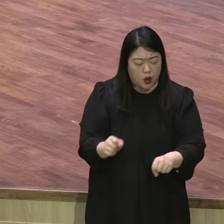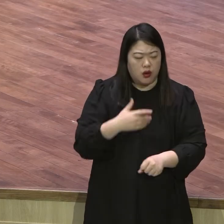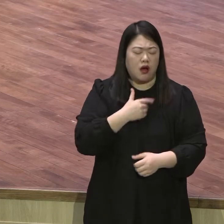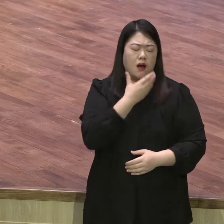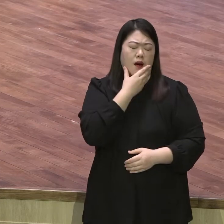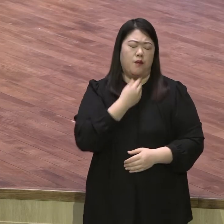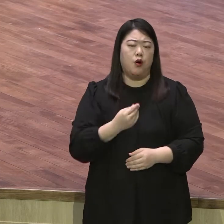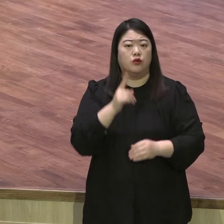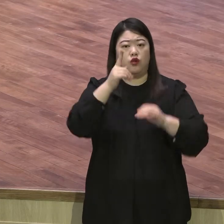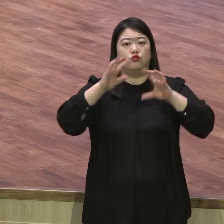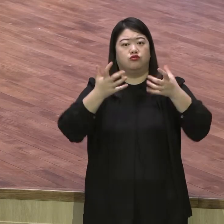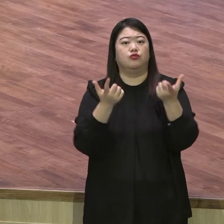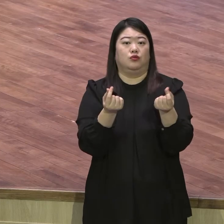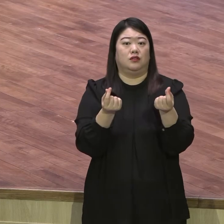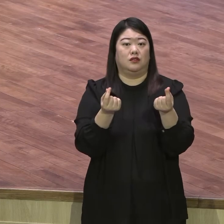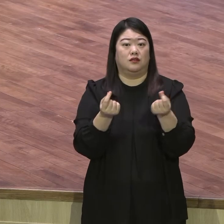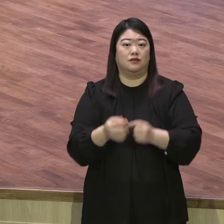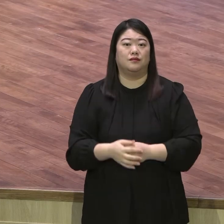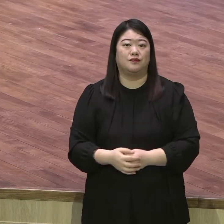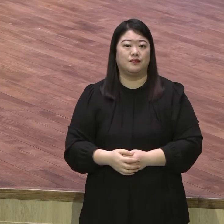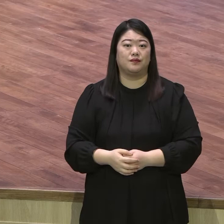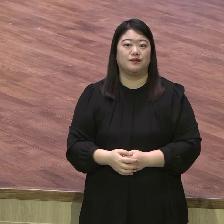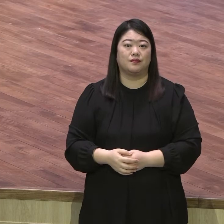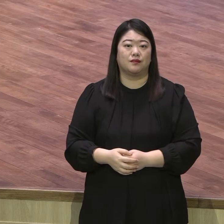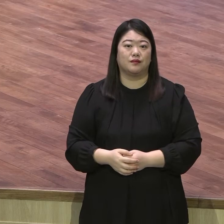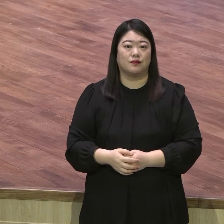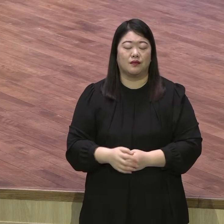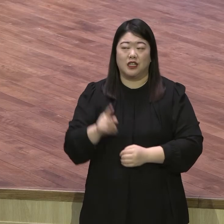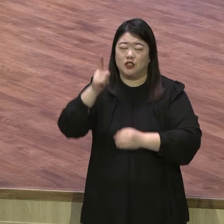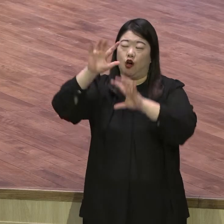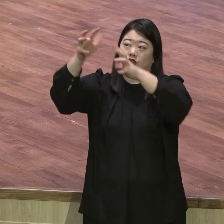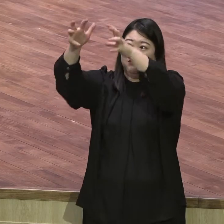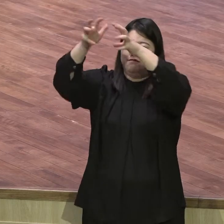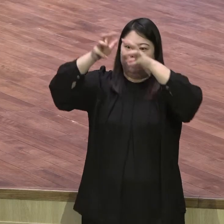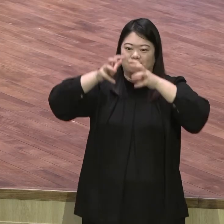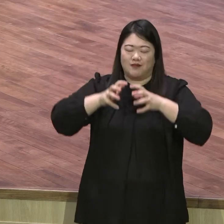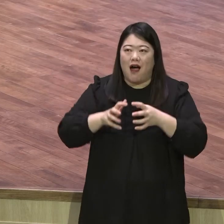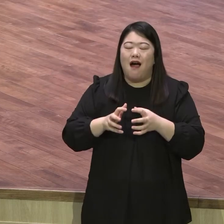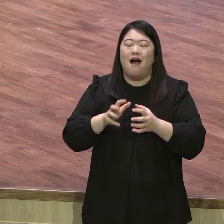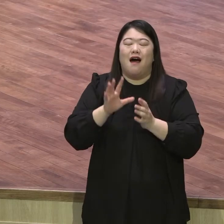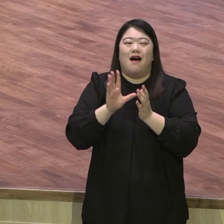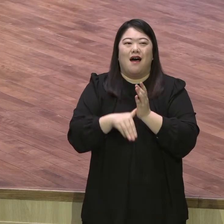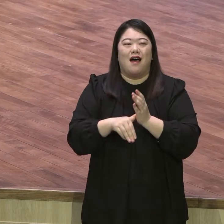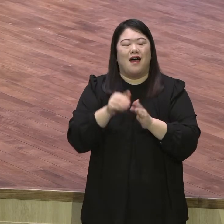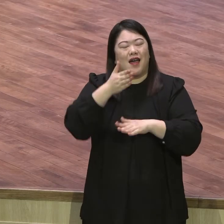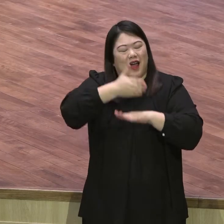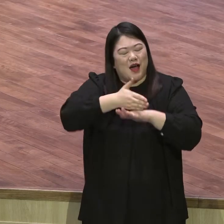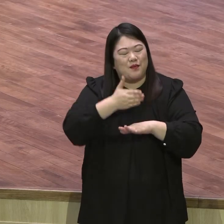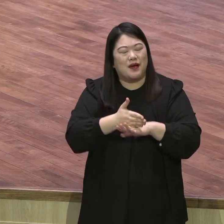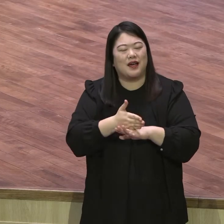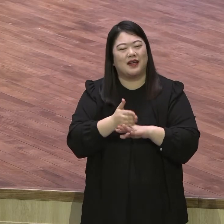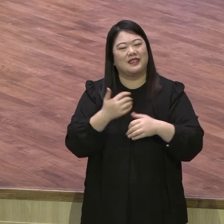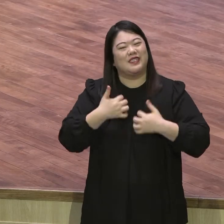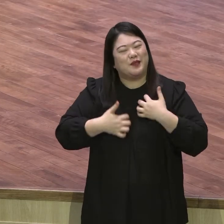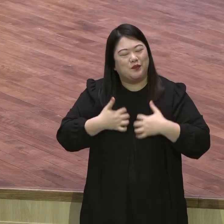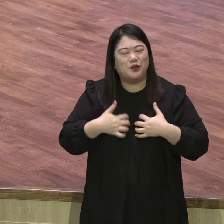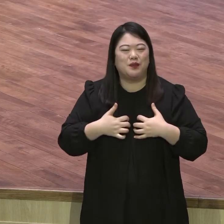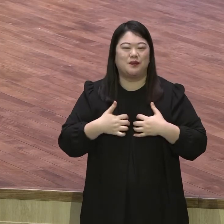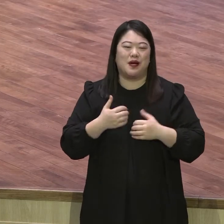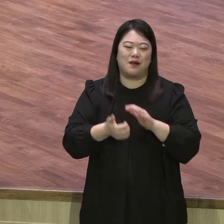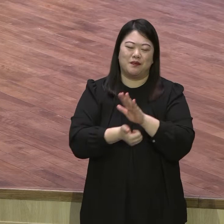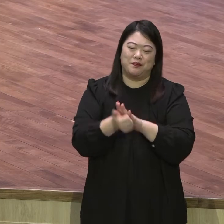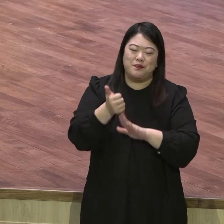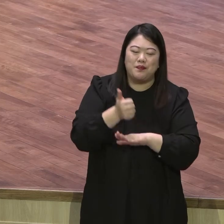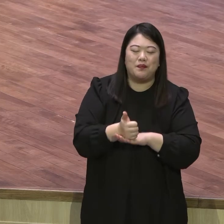하나님이 나와 함께 하심을 사실적으로 느끼는 순간에 참 기쁨, 참 감사, 참 평안.